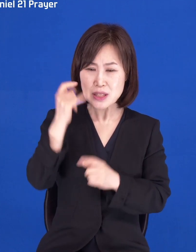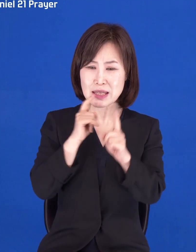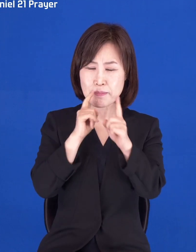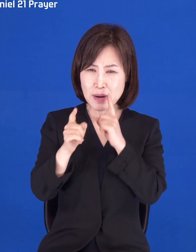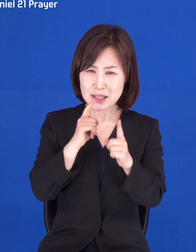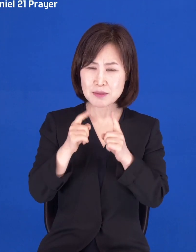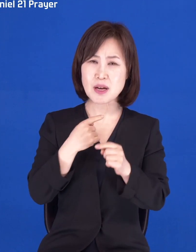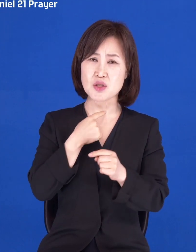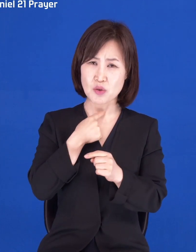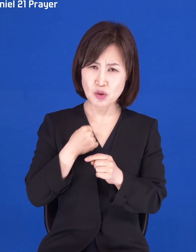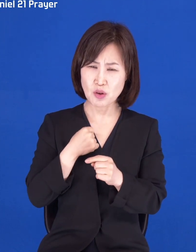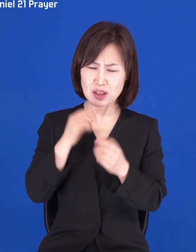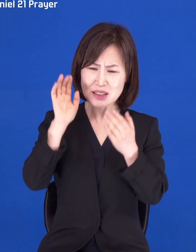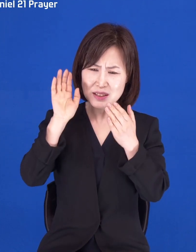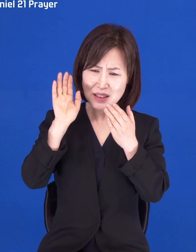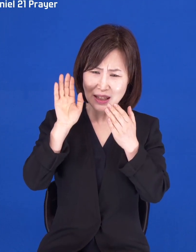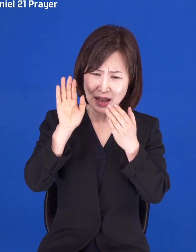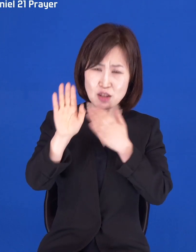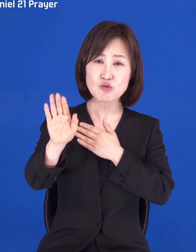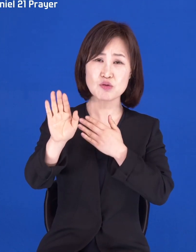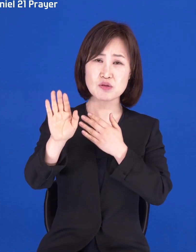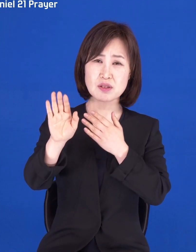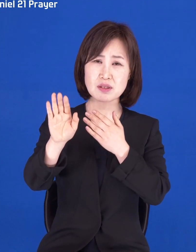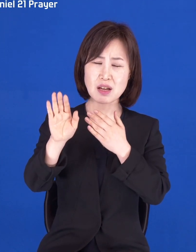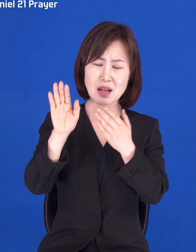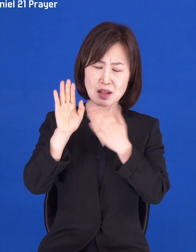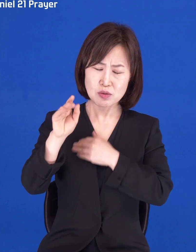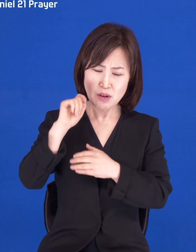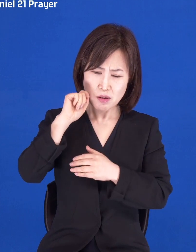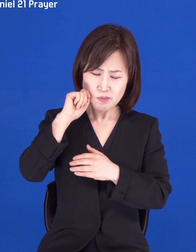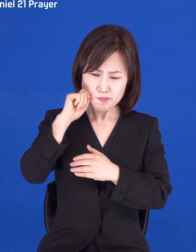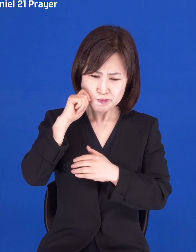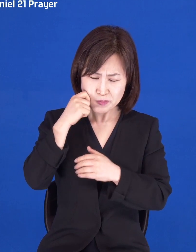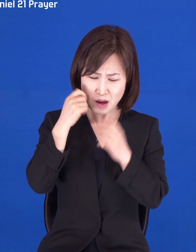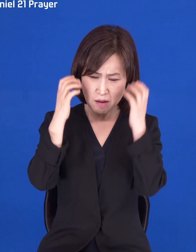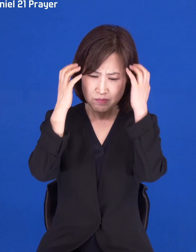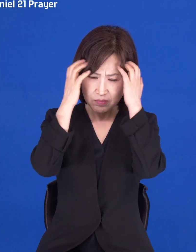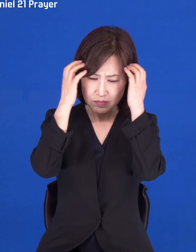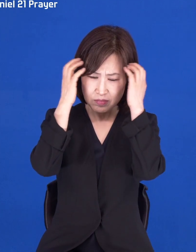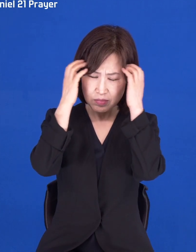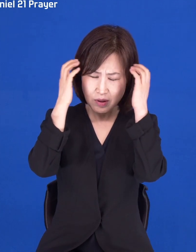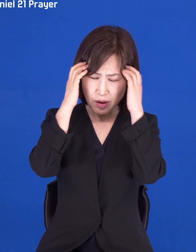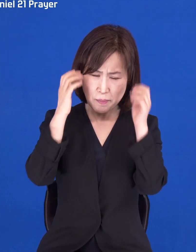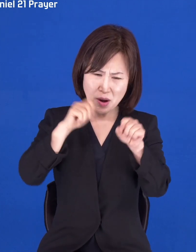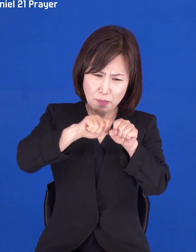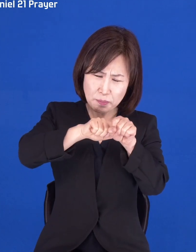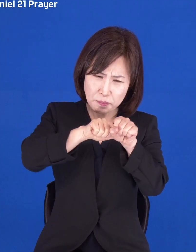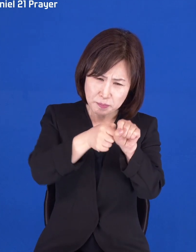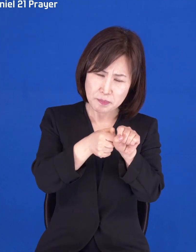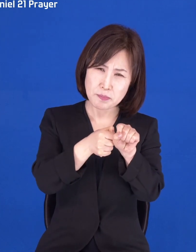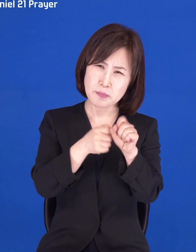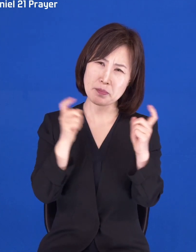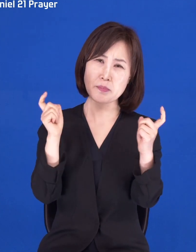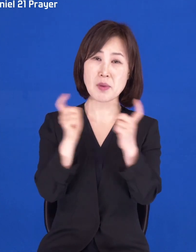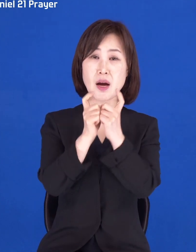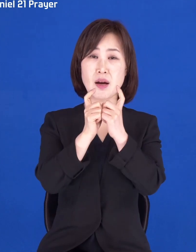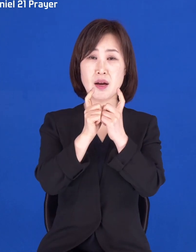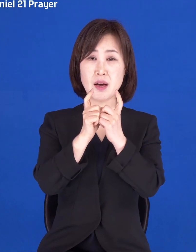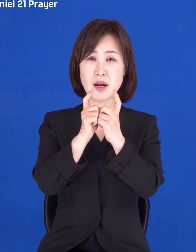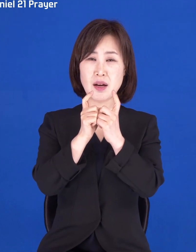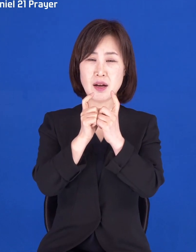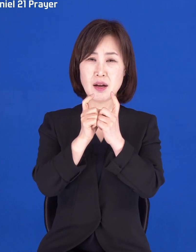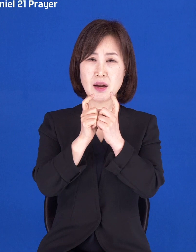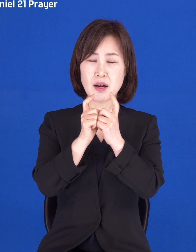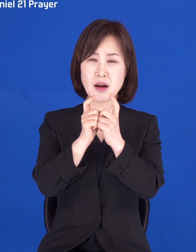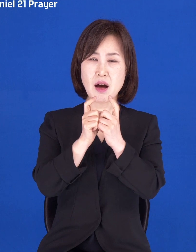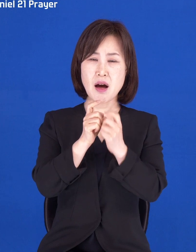그 나중에 그런 어려움과 고난과 핍박을 당하게 되면서